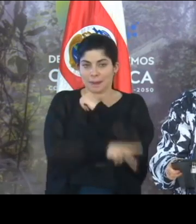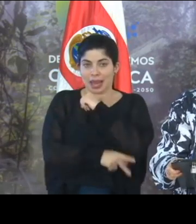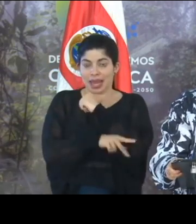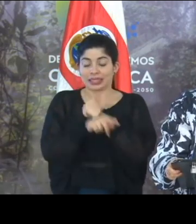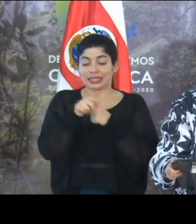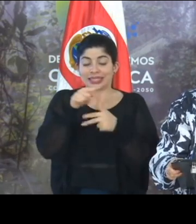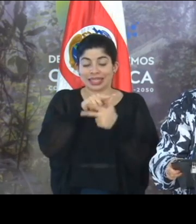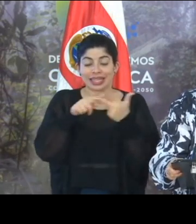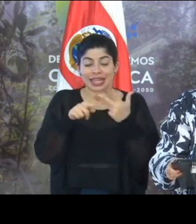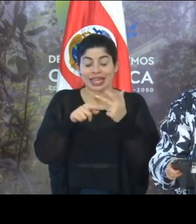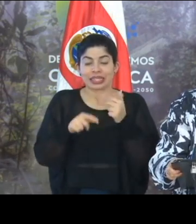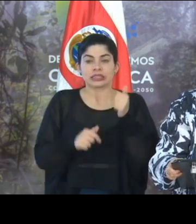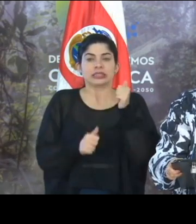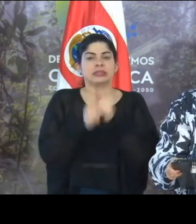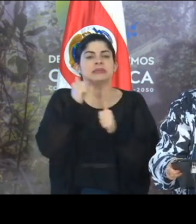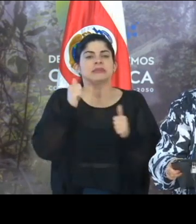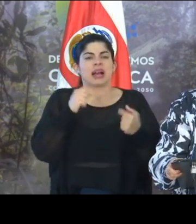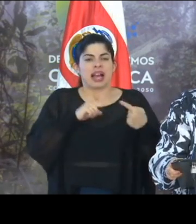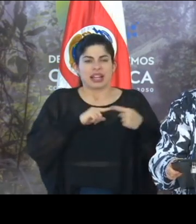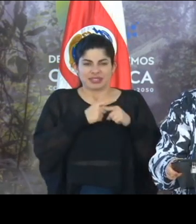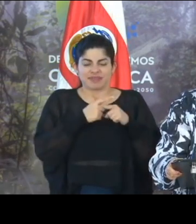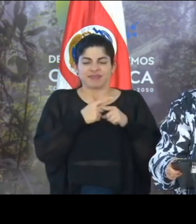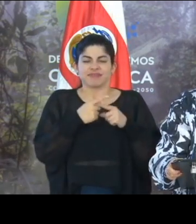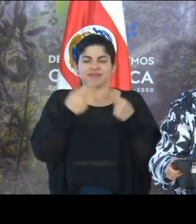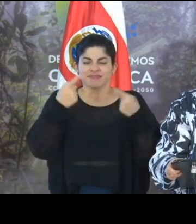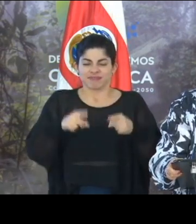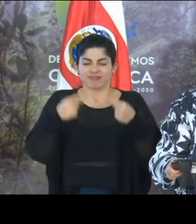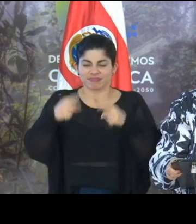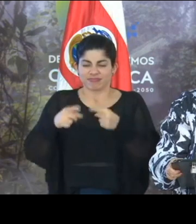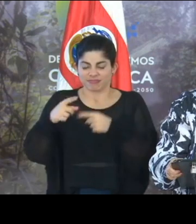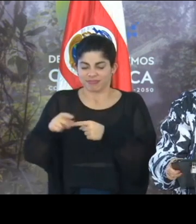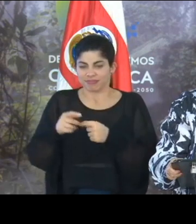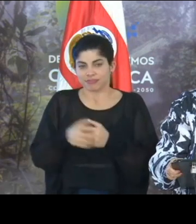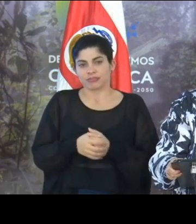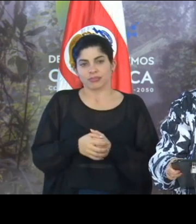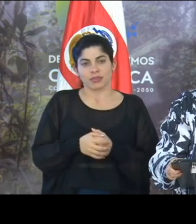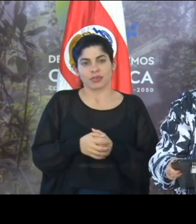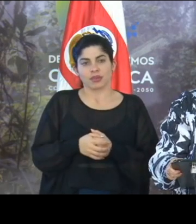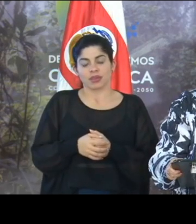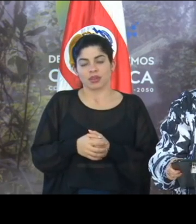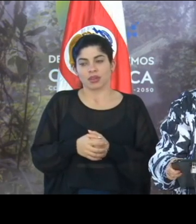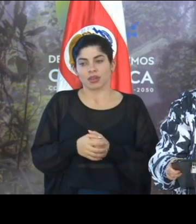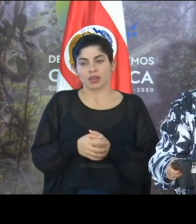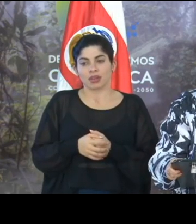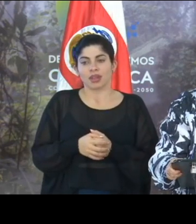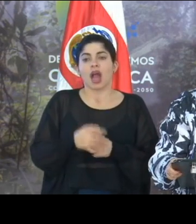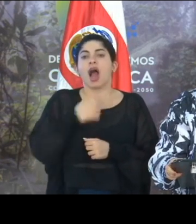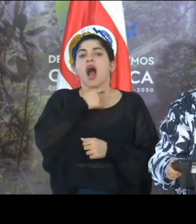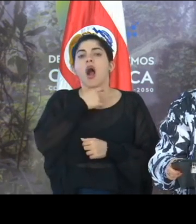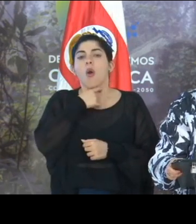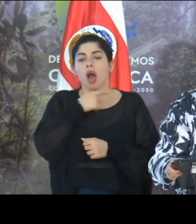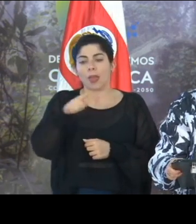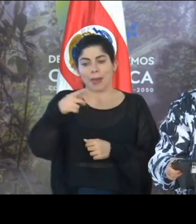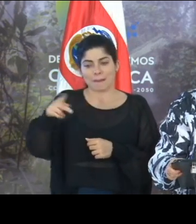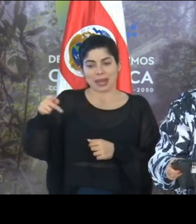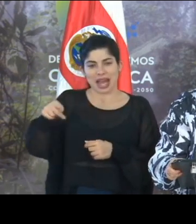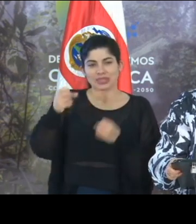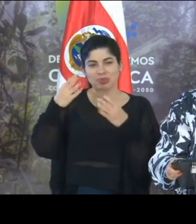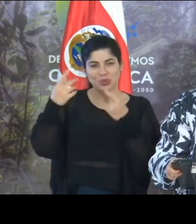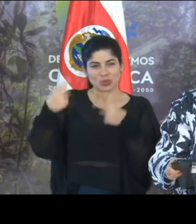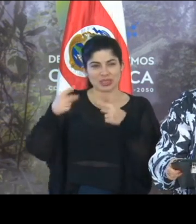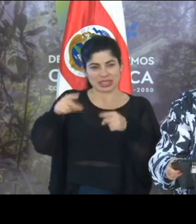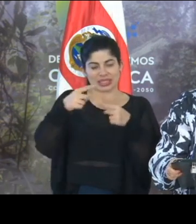ocurren estos lamentables hechos de los ahogados en las playas, que